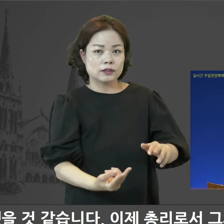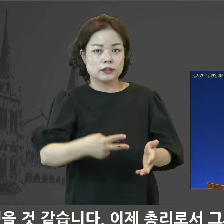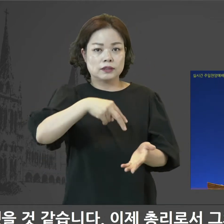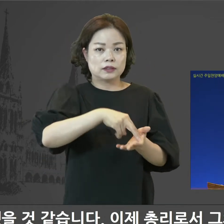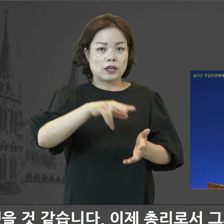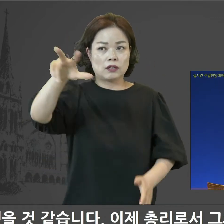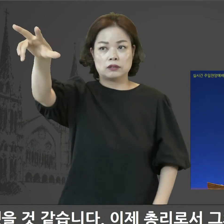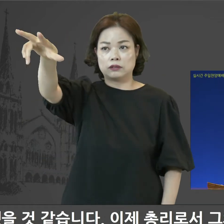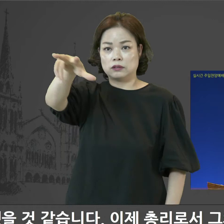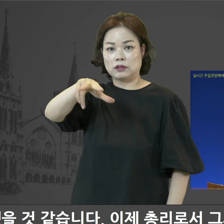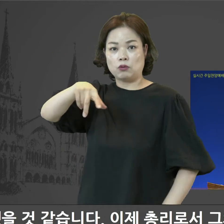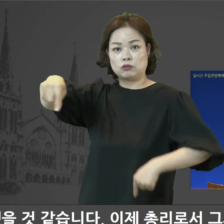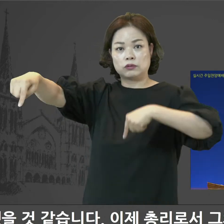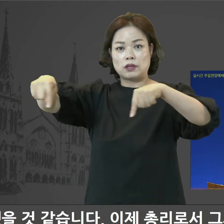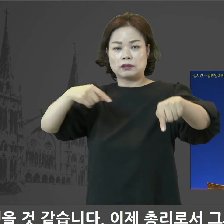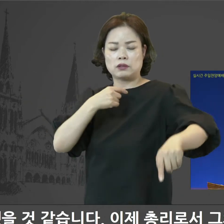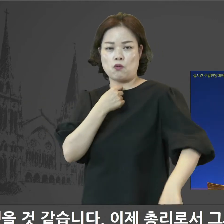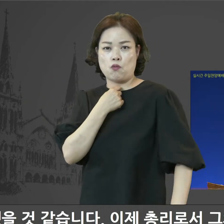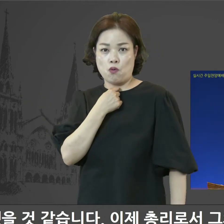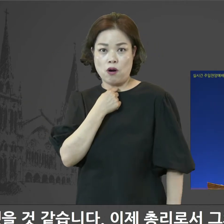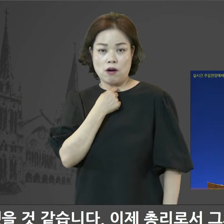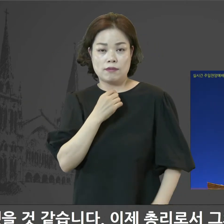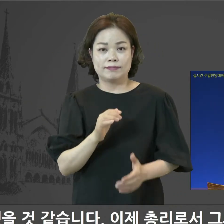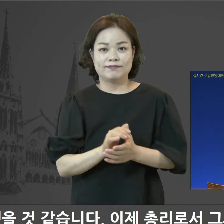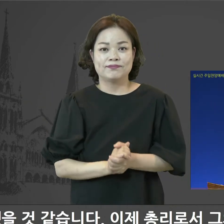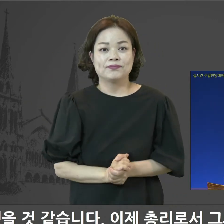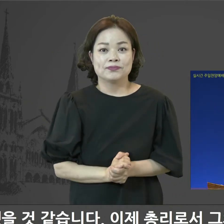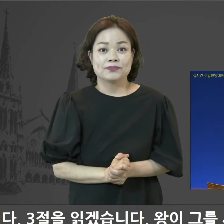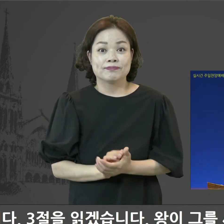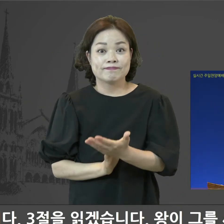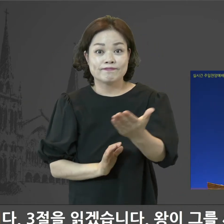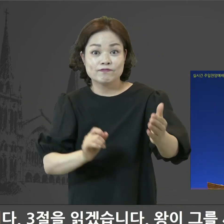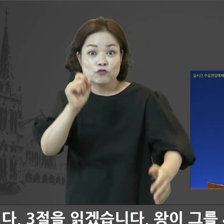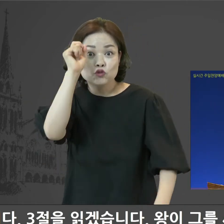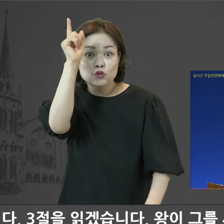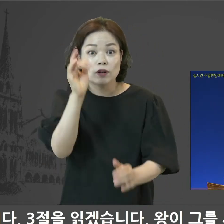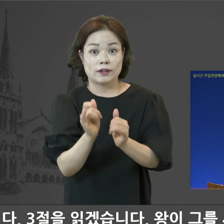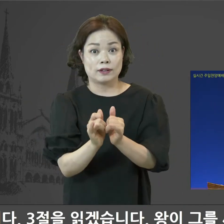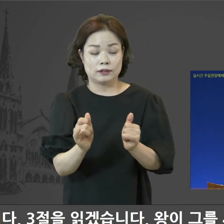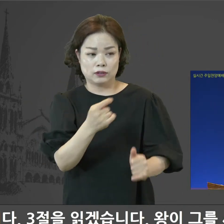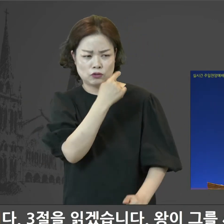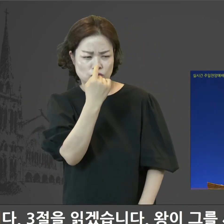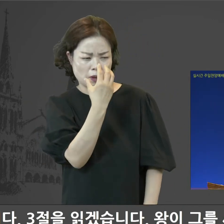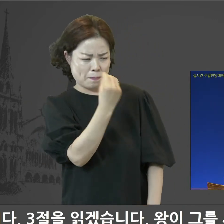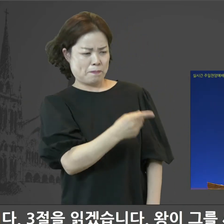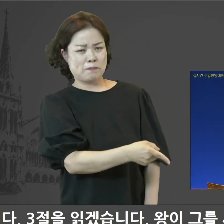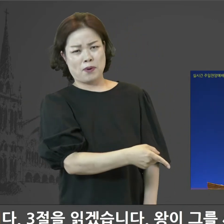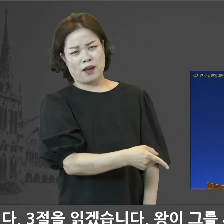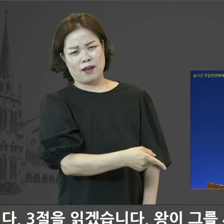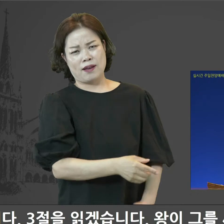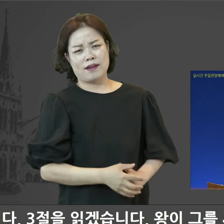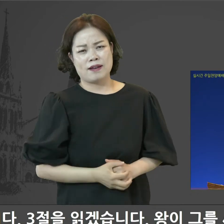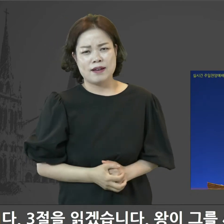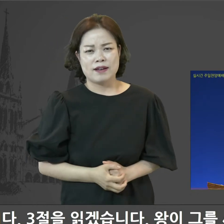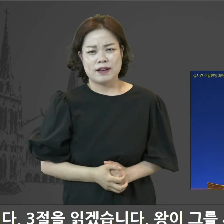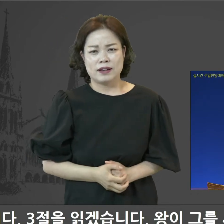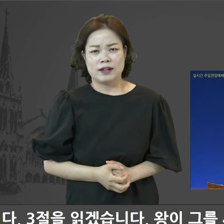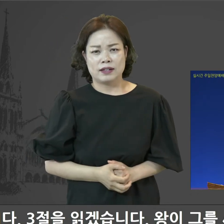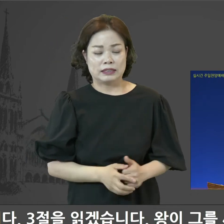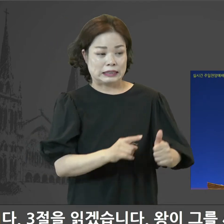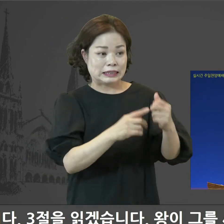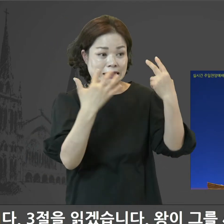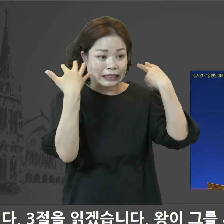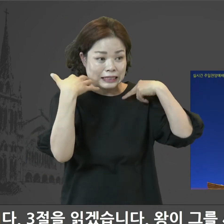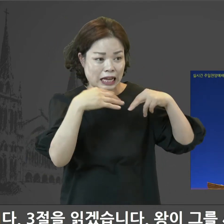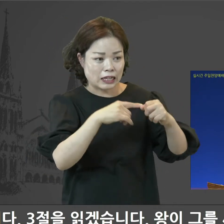전국을 다스리게 하고자 한지라. 아멘. 여러분, 뛰어난 사람은 눈에 띌 수밖에 없는 것 같습니다.